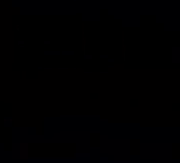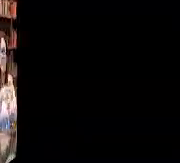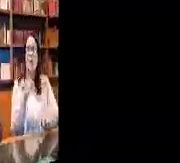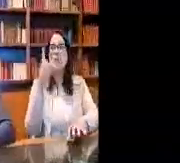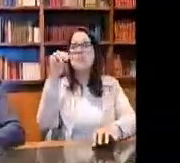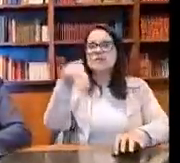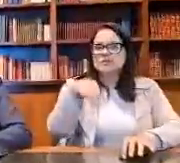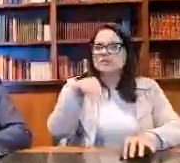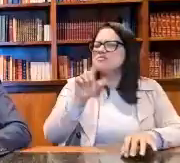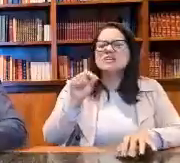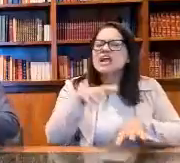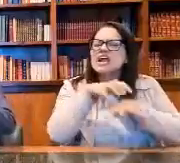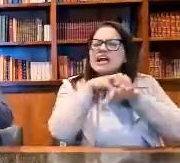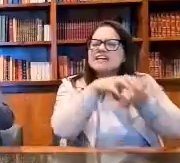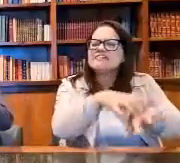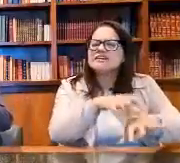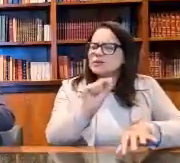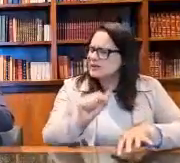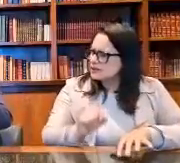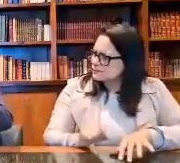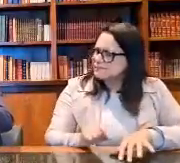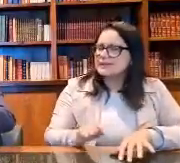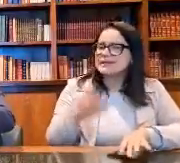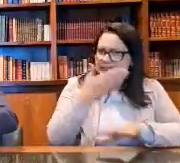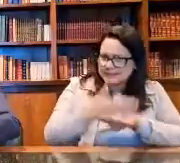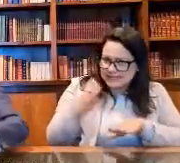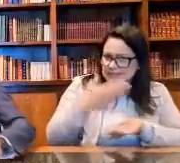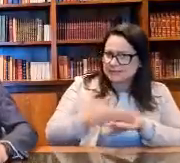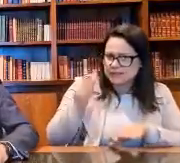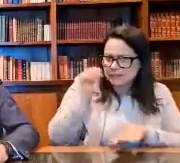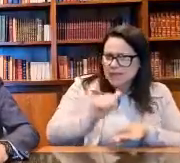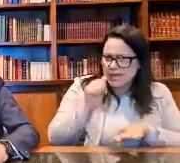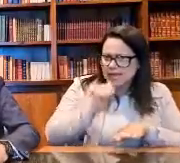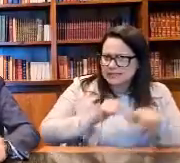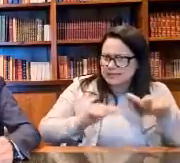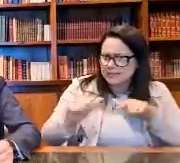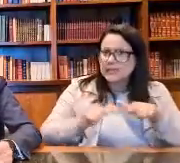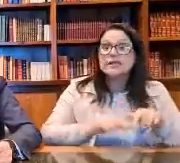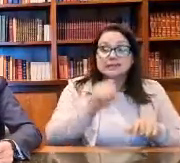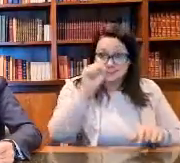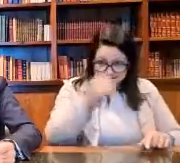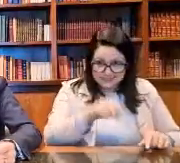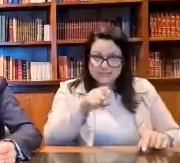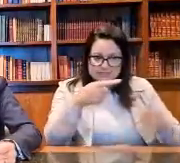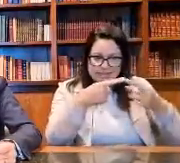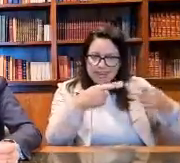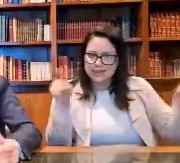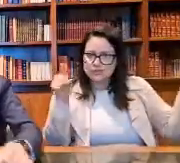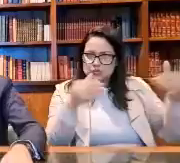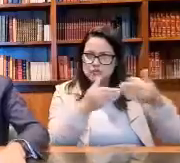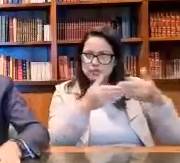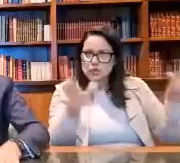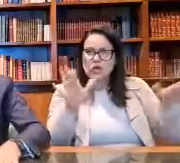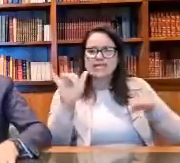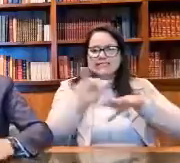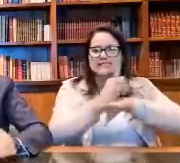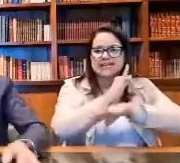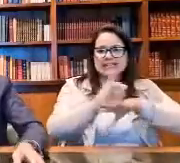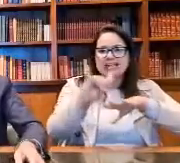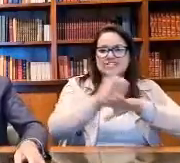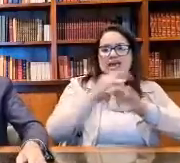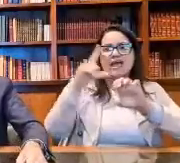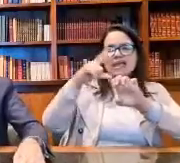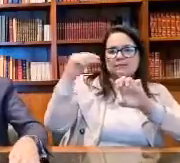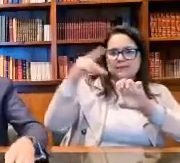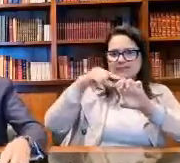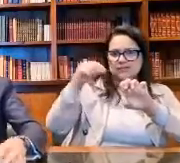Um minuto. O que é a caravana do treinamento das mulheres para emprego, isso mesmo? O senhor lançou a estratégia de empreendedorismo feminino dia